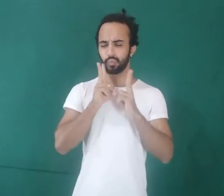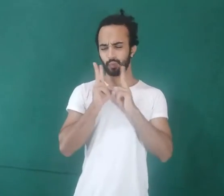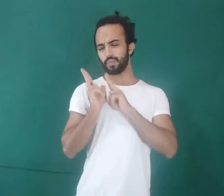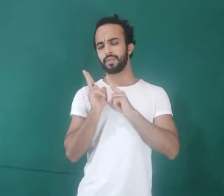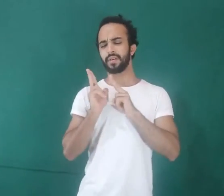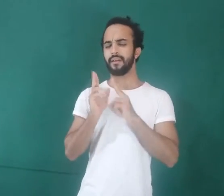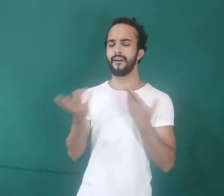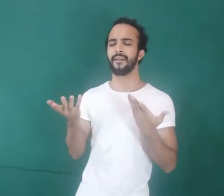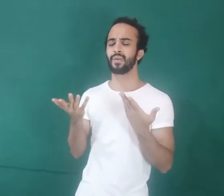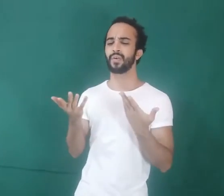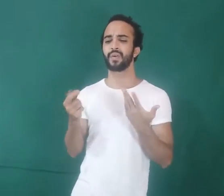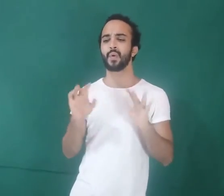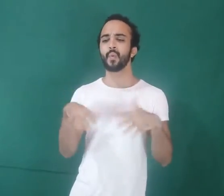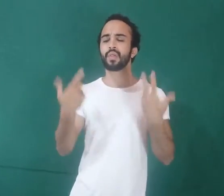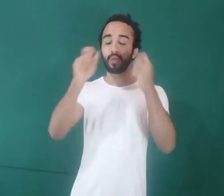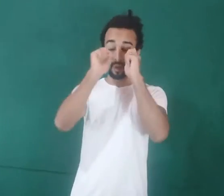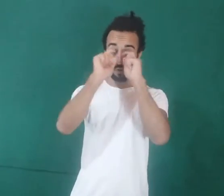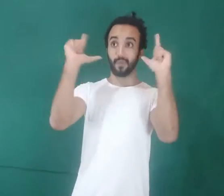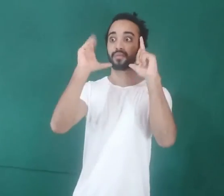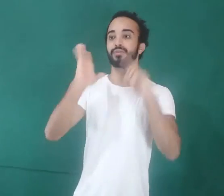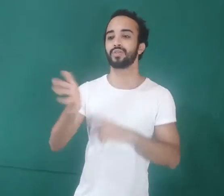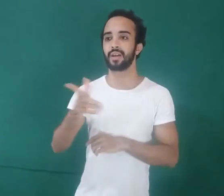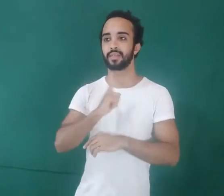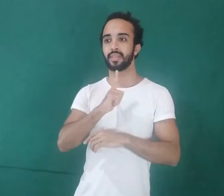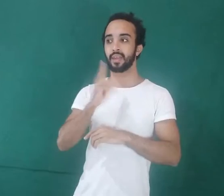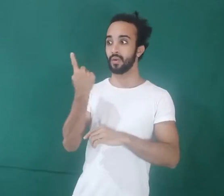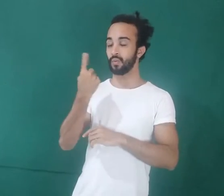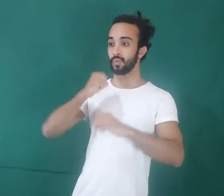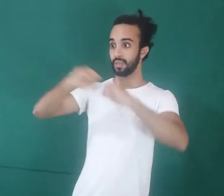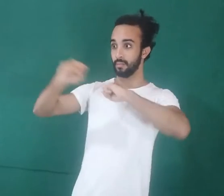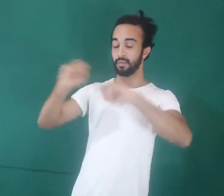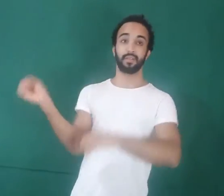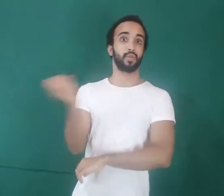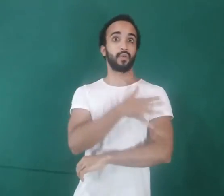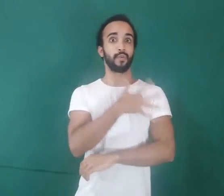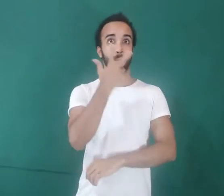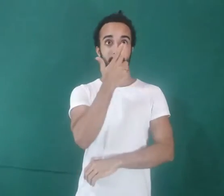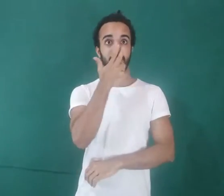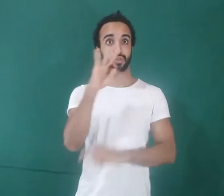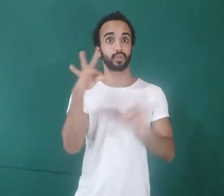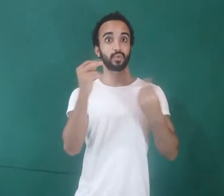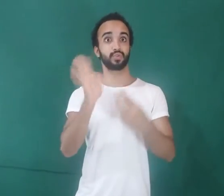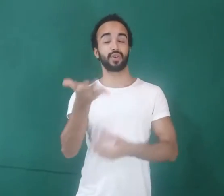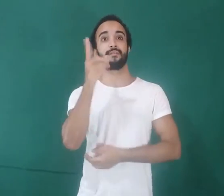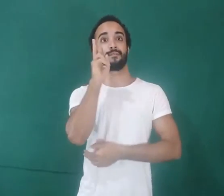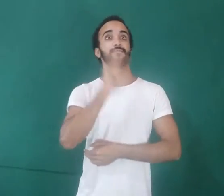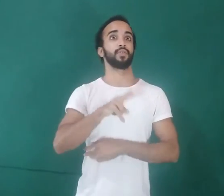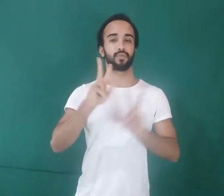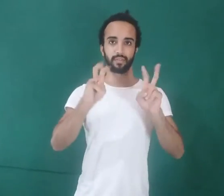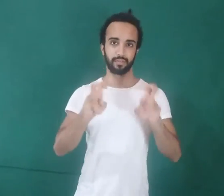quando acorda já tem uma discussão nova que Sim. Parece que todo mundo já opinou sobre aquilo, parece que você